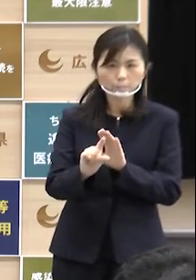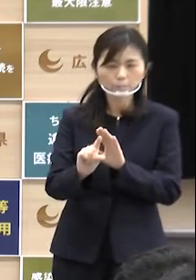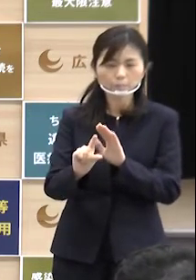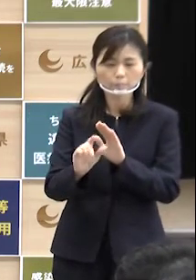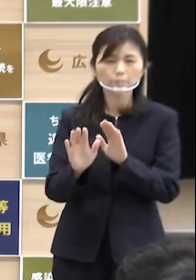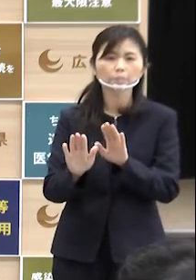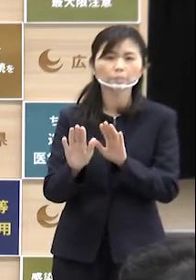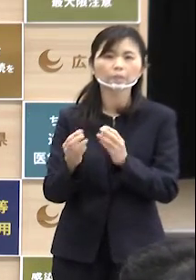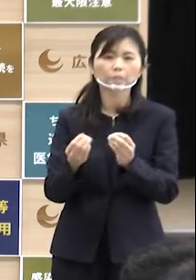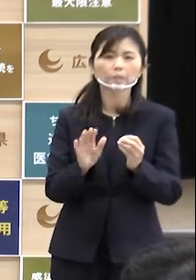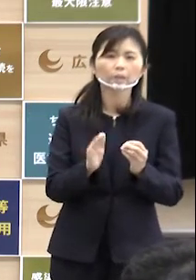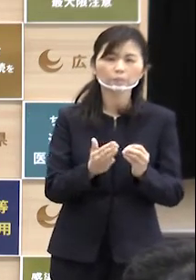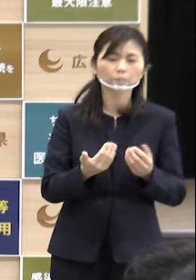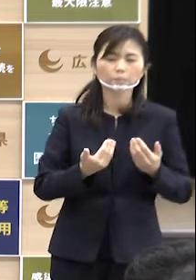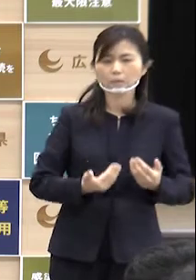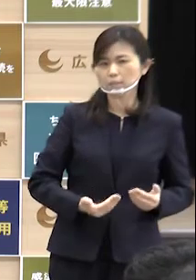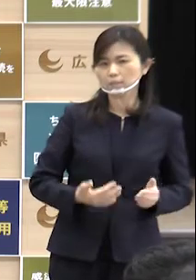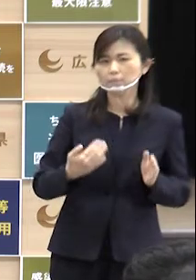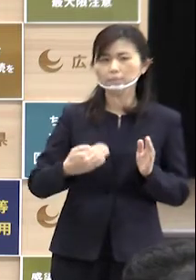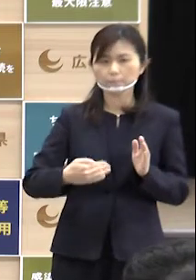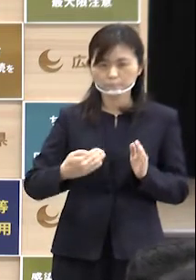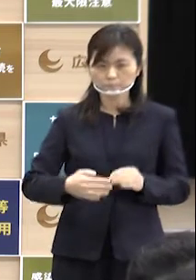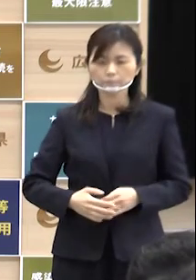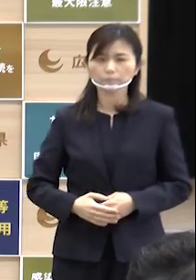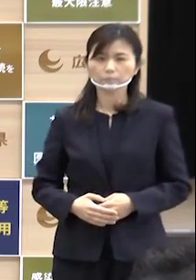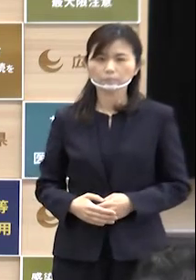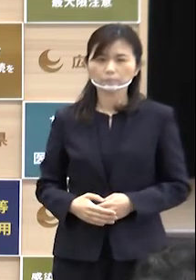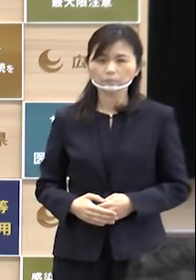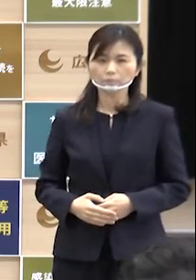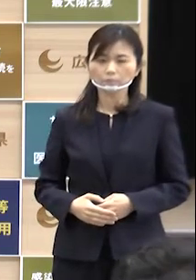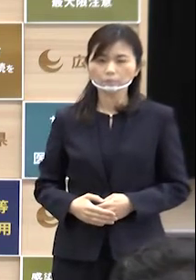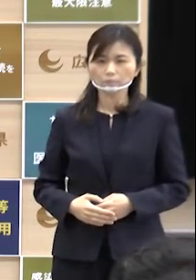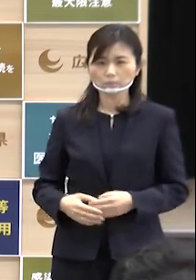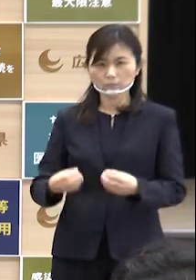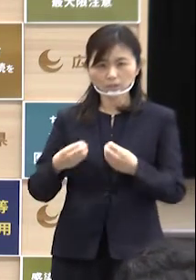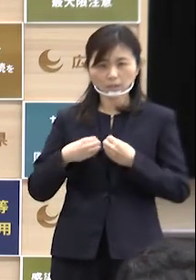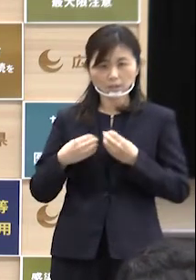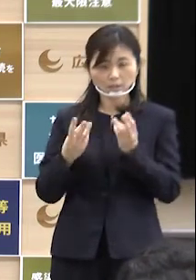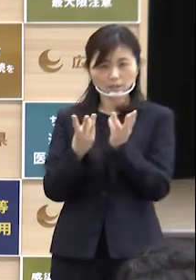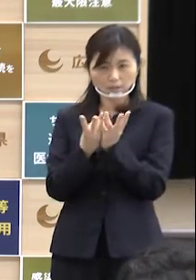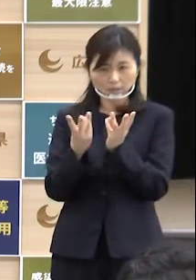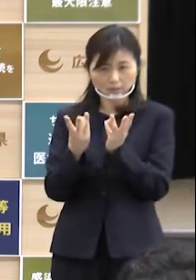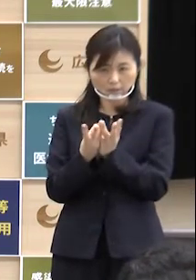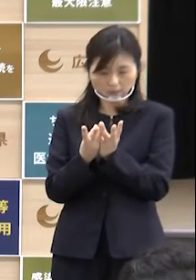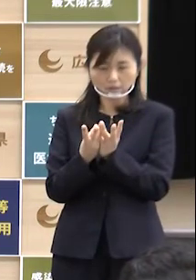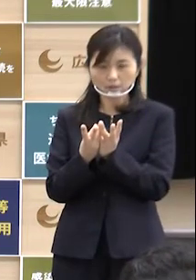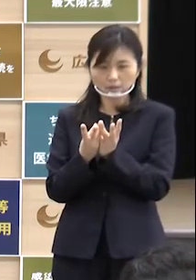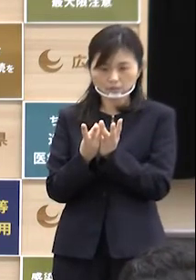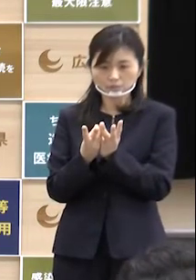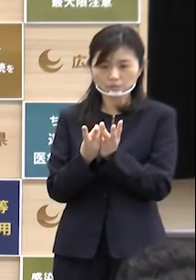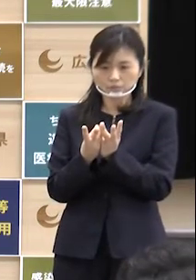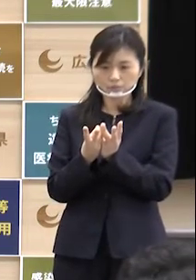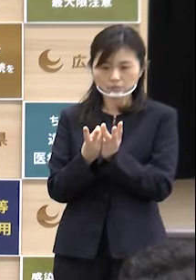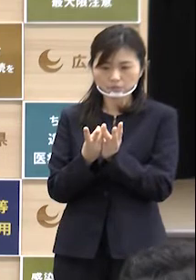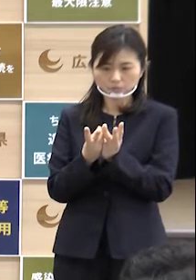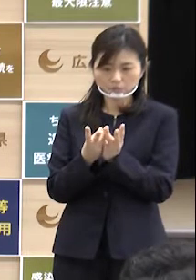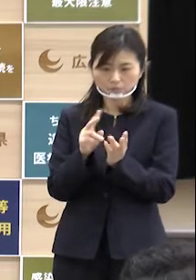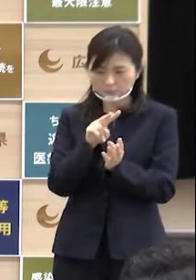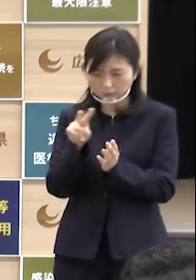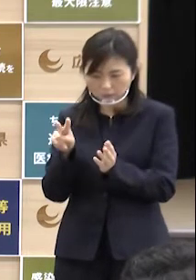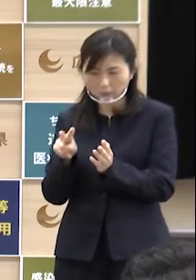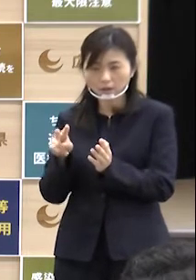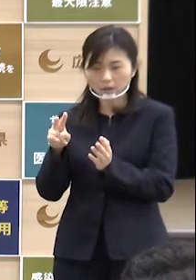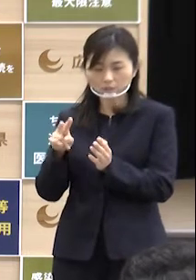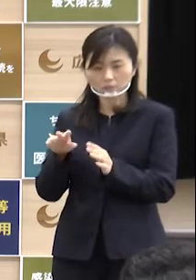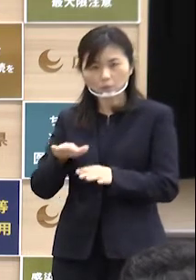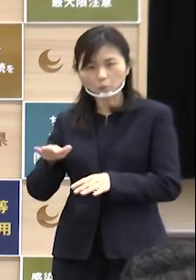ないということですね。で、感染者の数で見ますと、子どもそれから